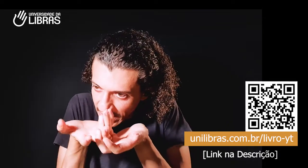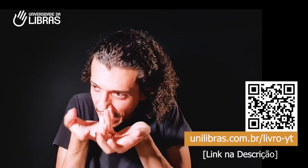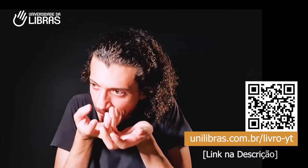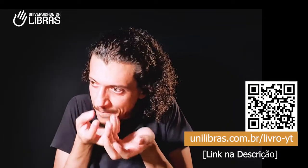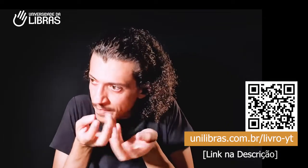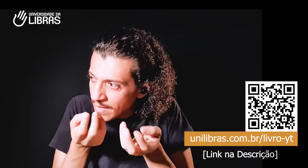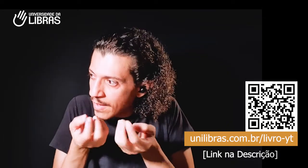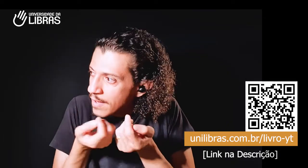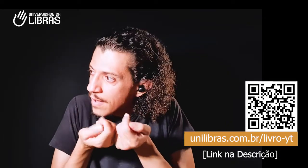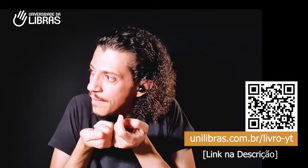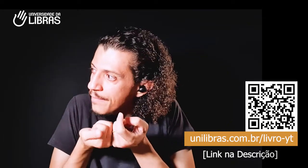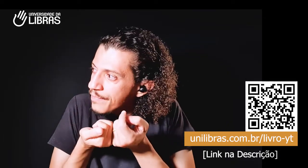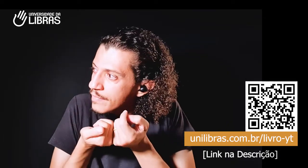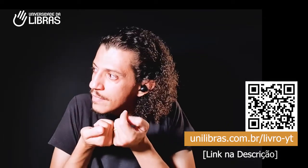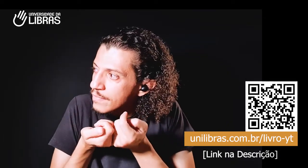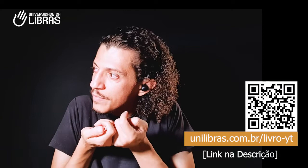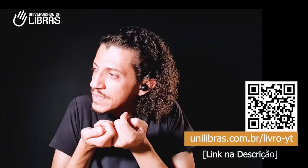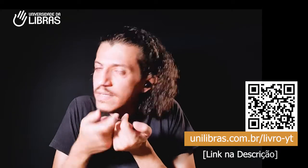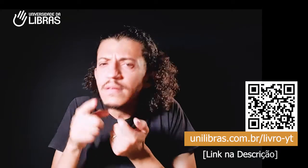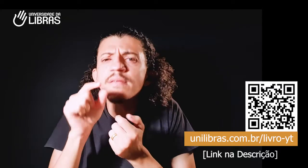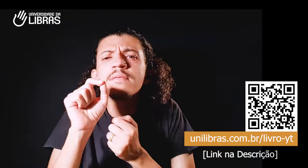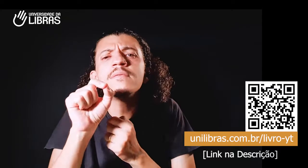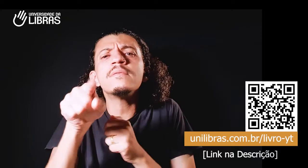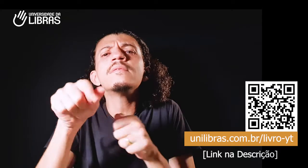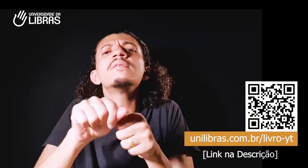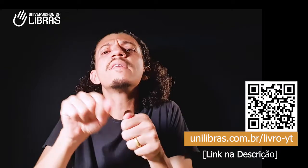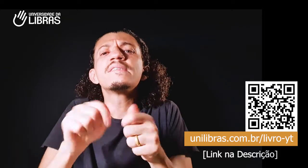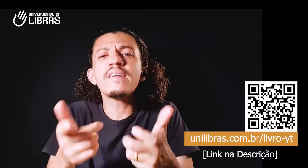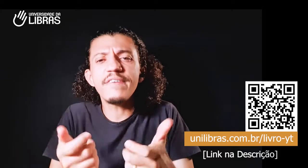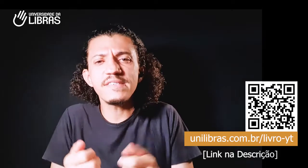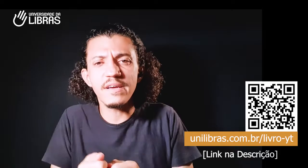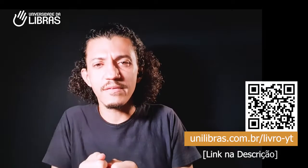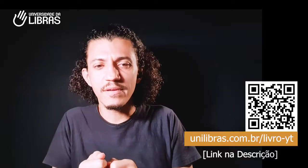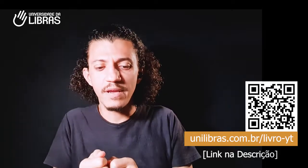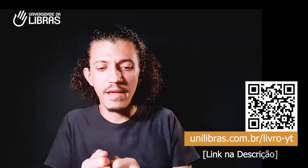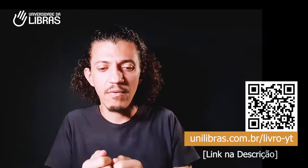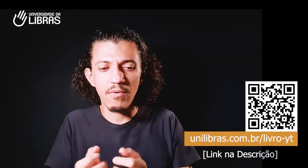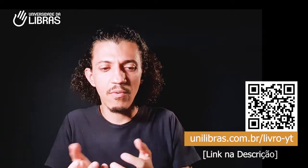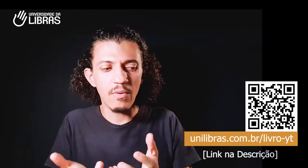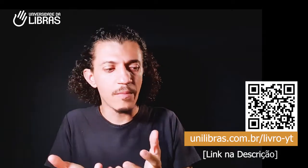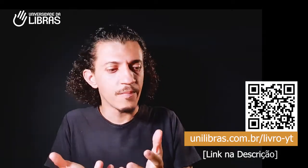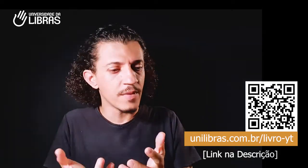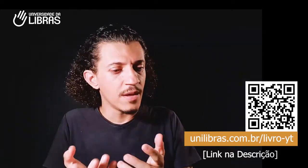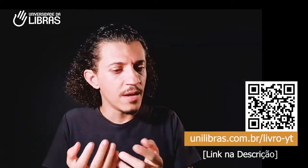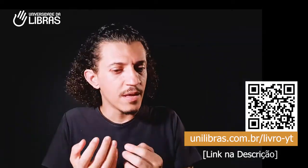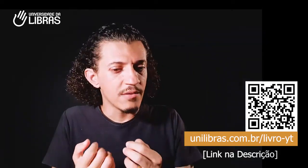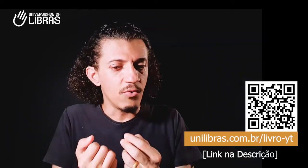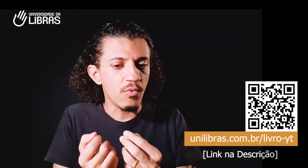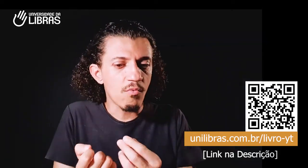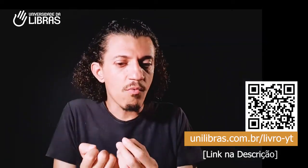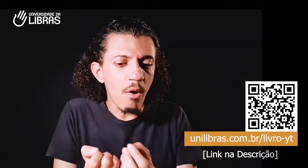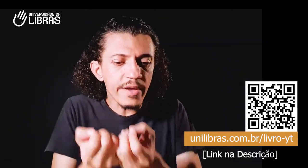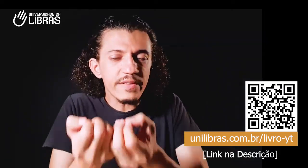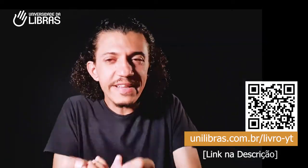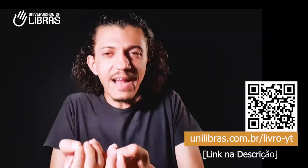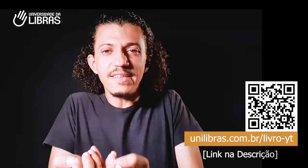ter é tipo assim está fazendo não é o ao teu